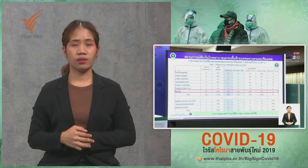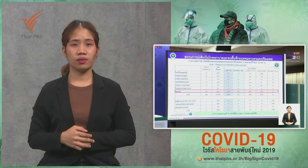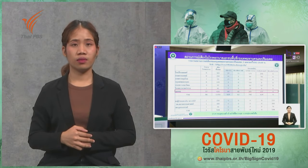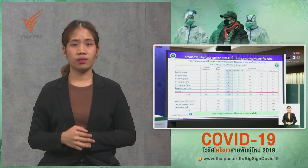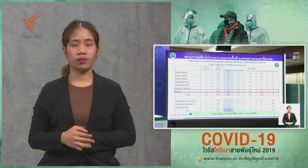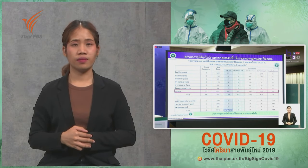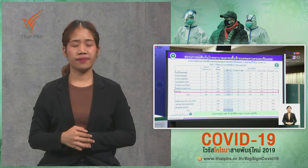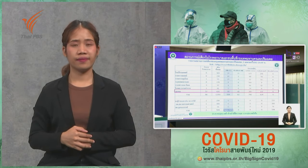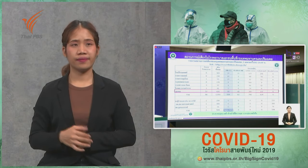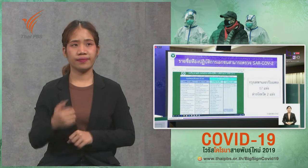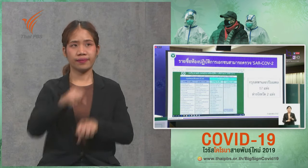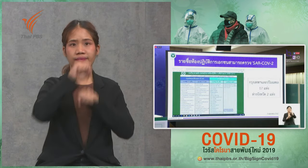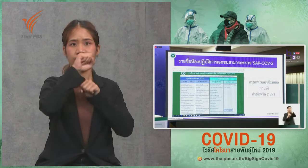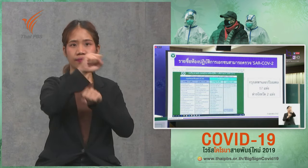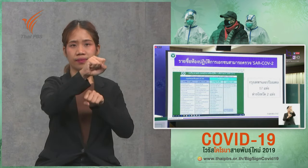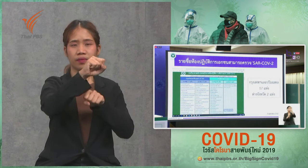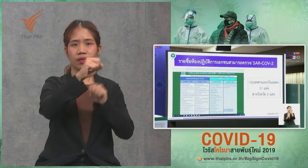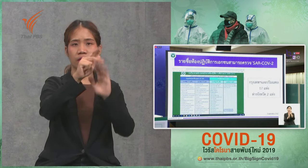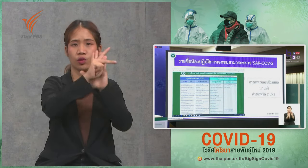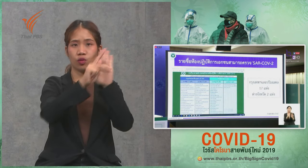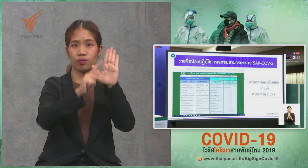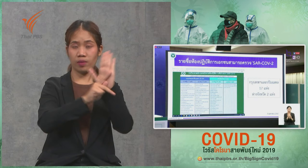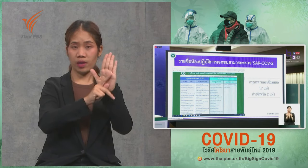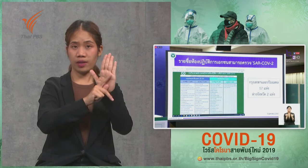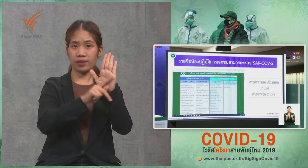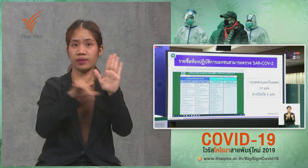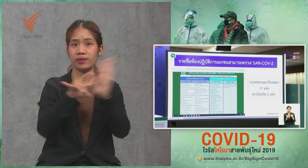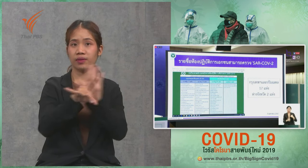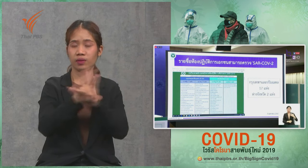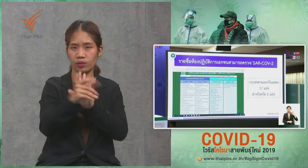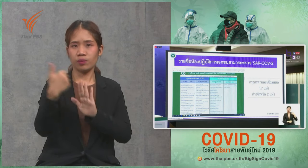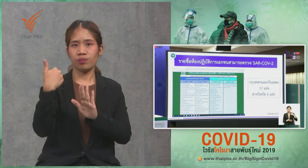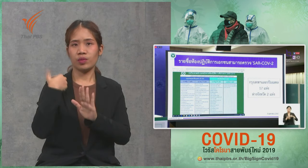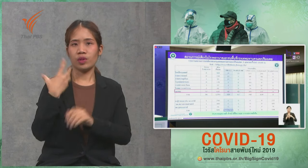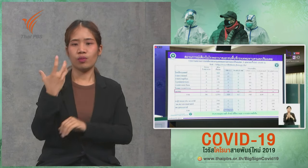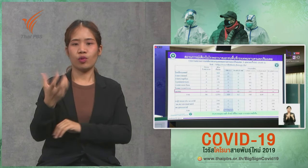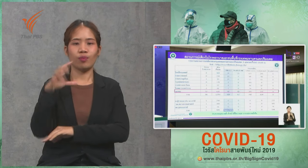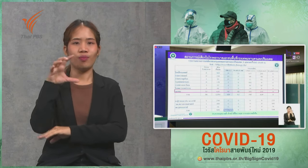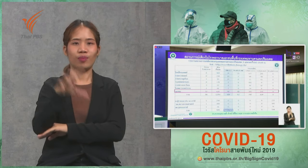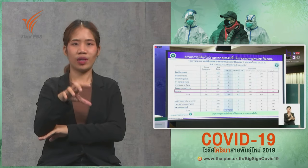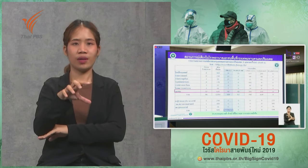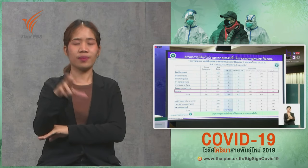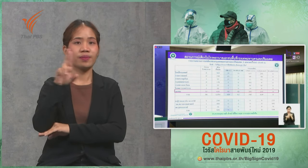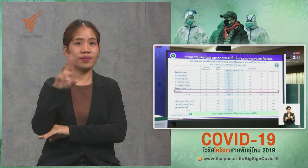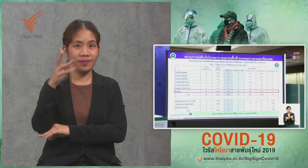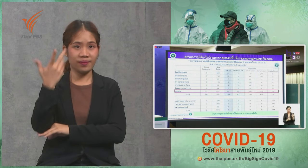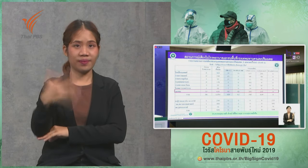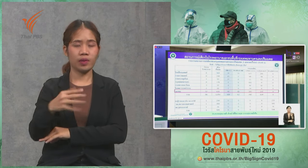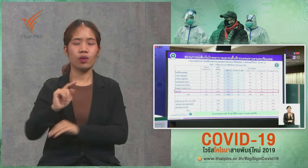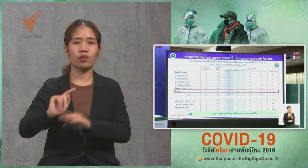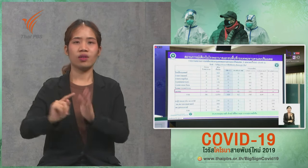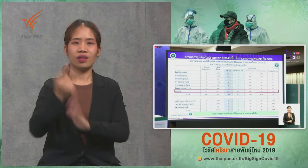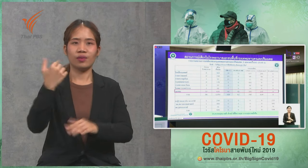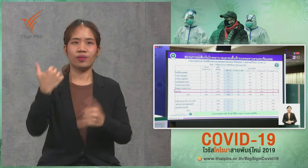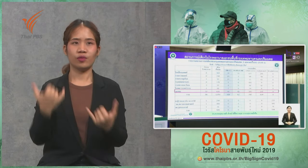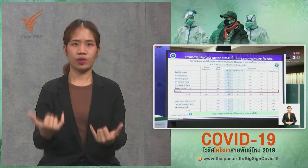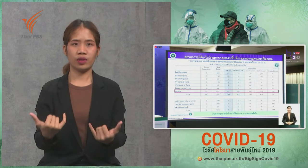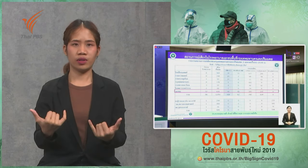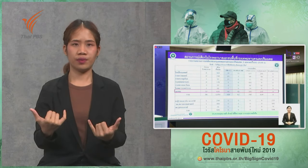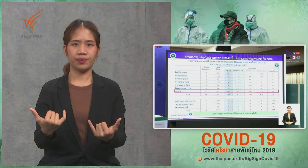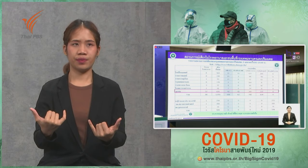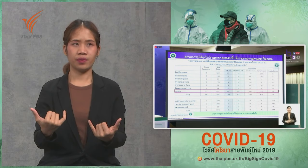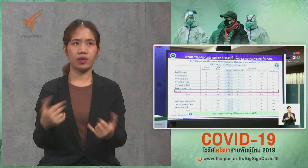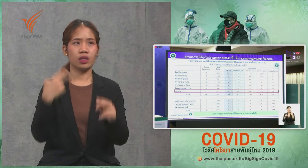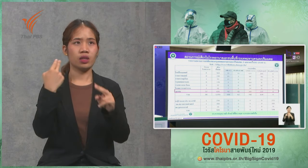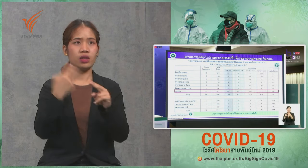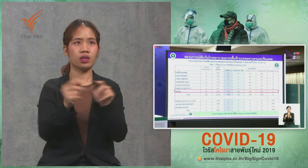ก็เป็นประกาศกฎหมายที่เพิ่งออกล่าสุดนะครับแล้วก็มีผลบังคับใช้ตั้งแต่วันนี้นะครับชื่อค่อนข้างยาว